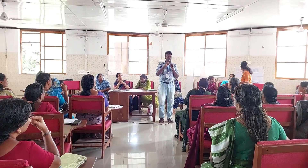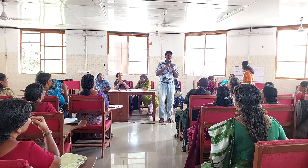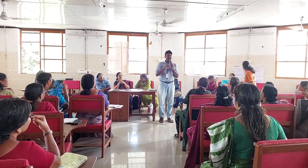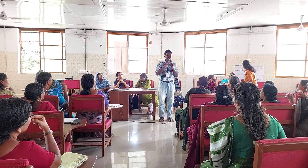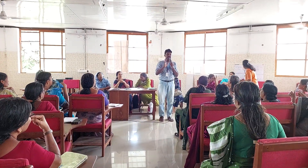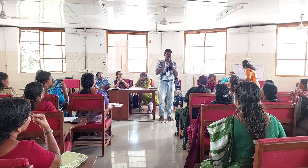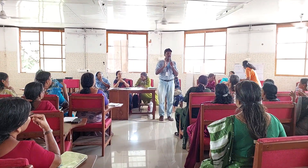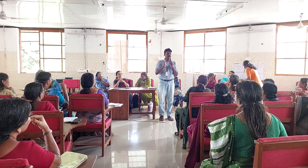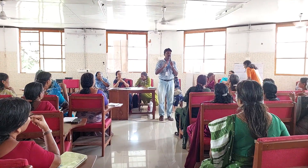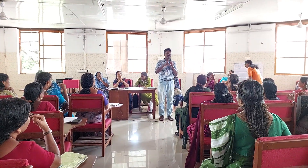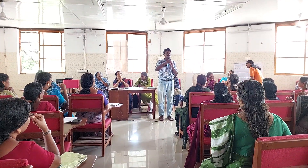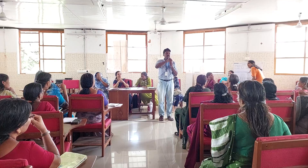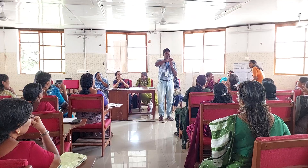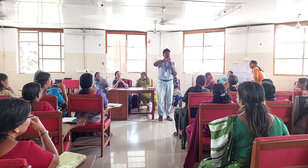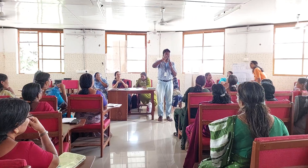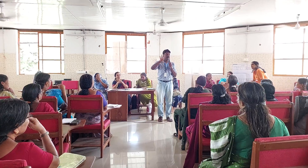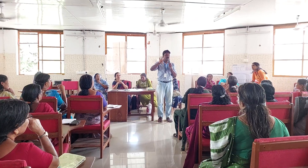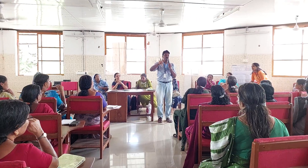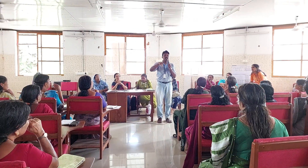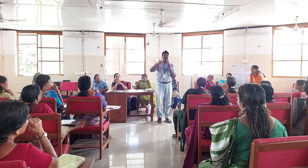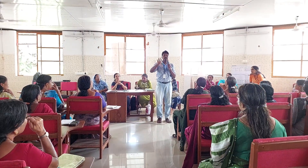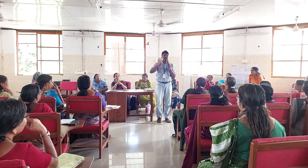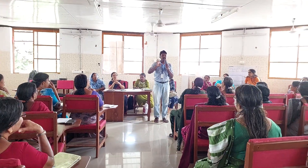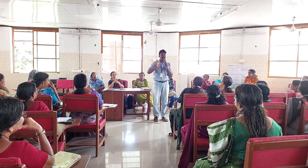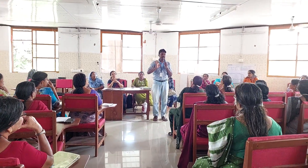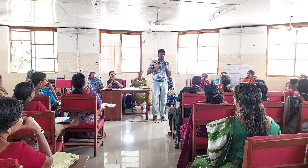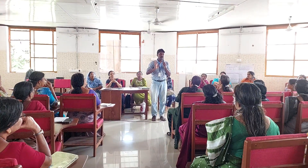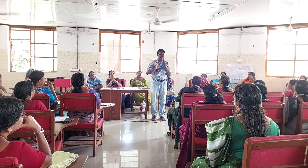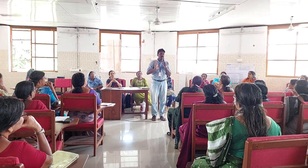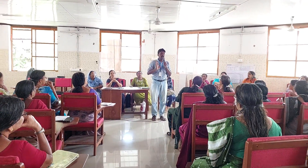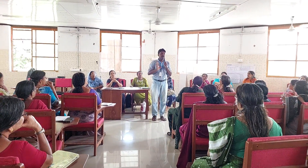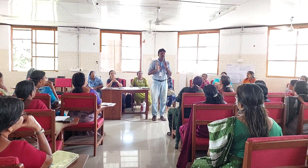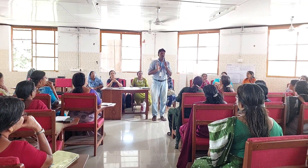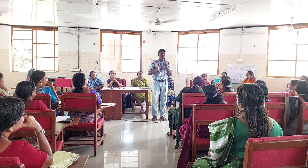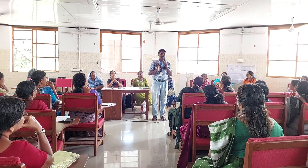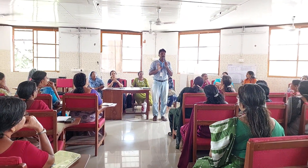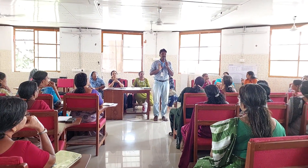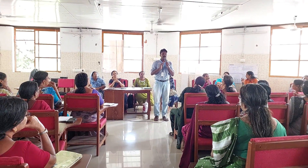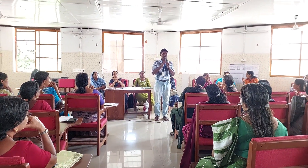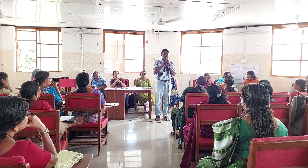ഇങ്ങനെയാണ് നിലവിലുള്ളത്. അപ്പൊ നിങ്ങൾ എവിടെ പഠിച്ചാലും ലോകത്ത് എവിടെ പോയാലും തന്നെ ആയിരിക്കും. ഞാൻ ഒന്നുകൂടെ പറഞ്ഞുതരാം കേട്ടോ.